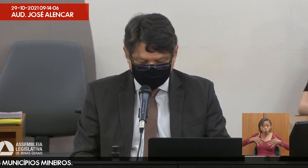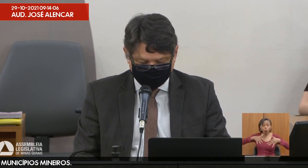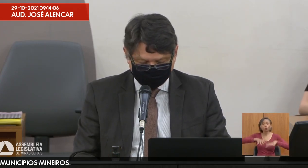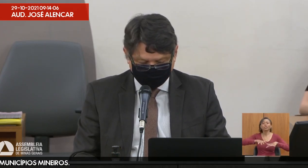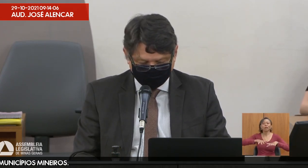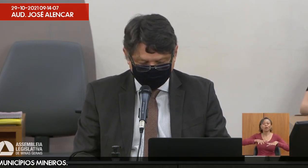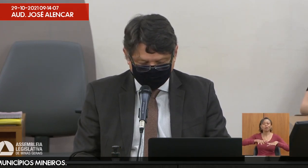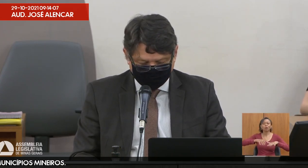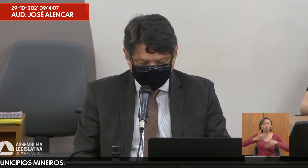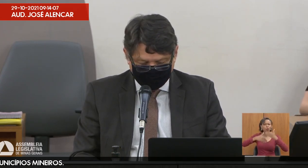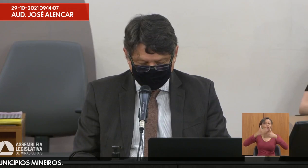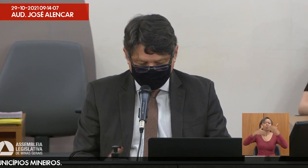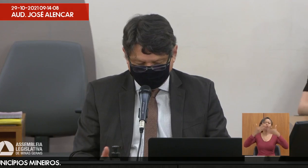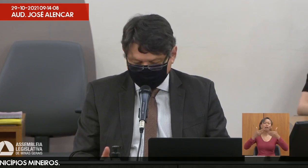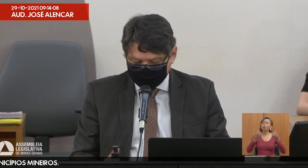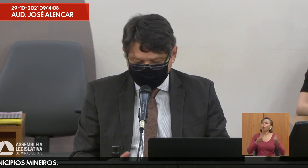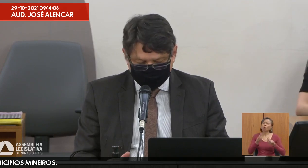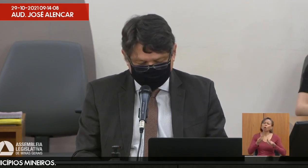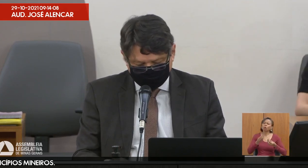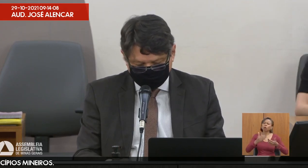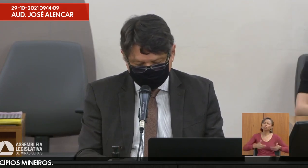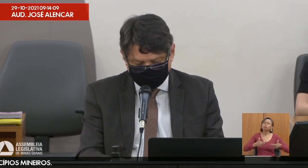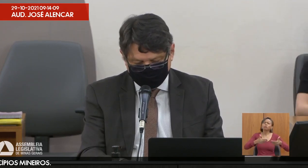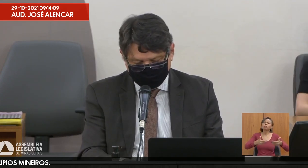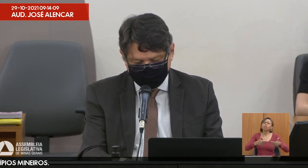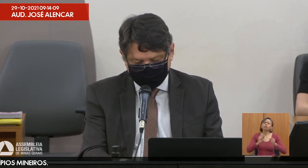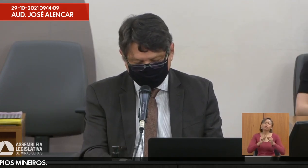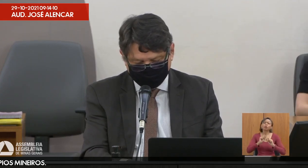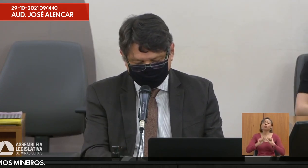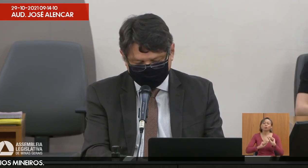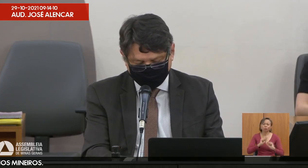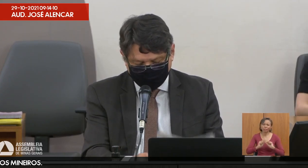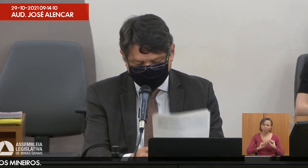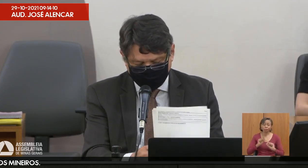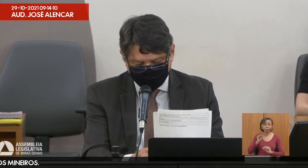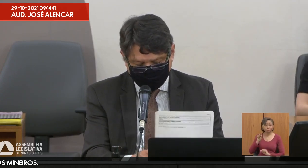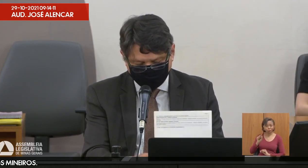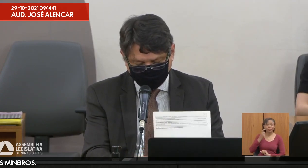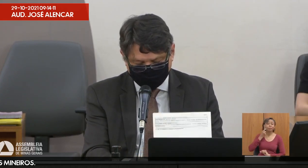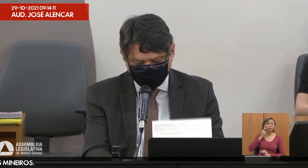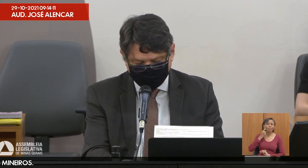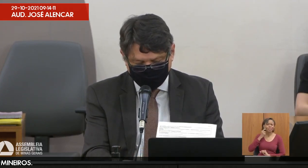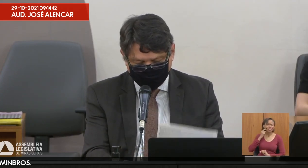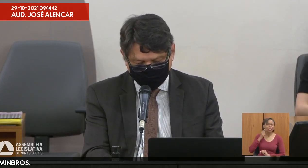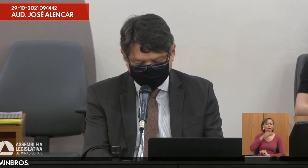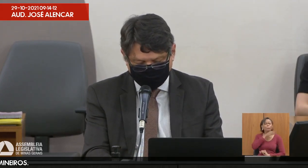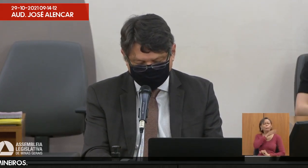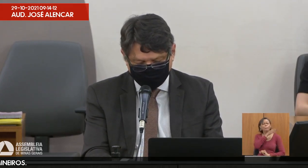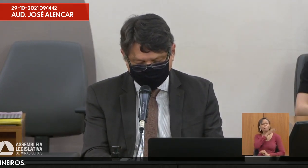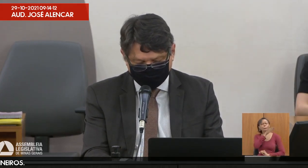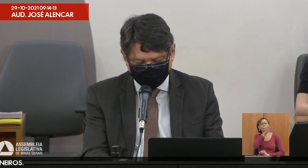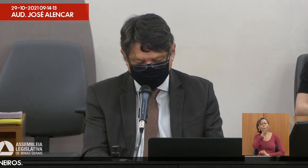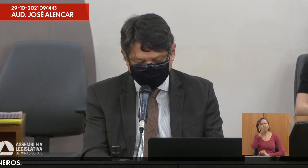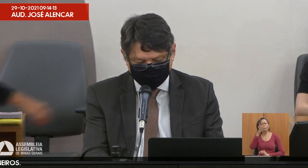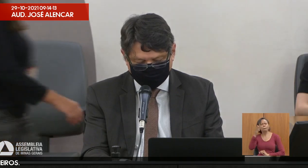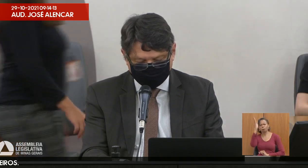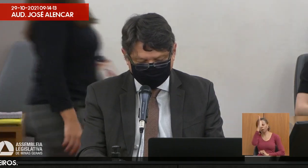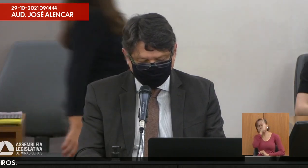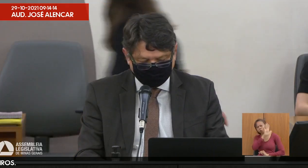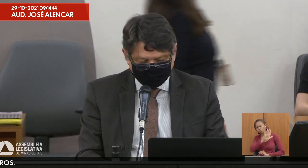Ministério? A Priscila, ela quase que viaja o Brasil inteiro apresentando essas políticas,